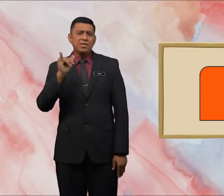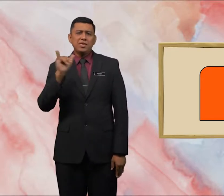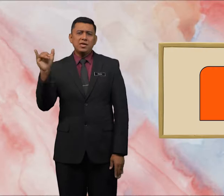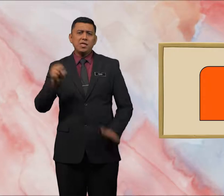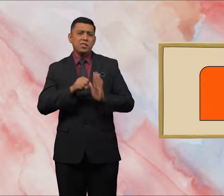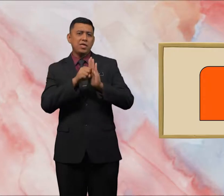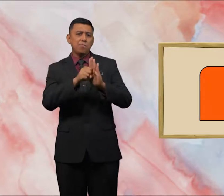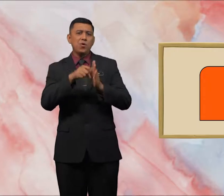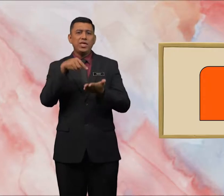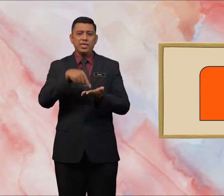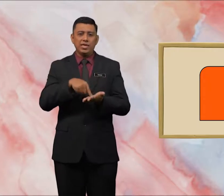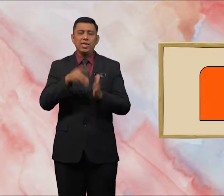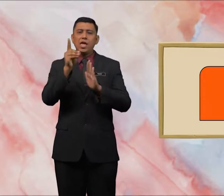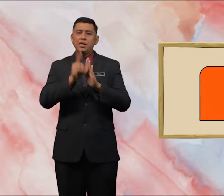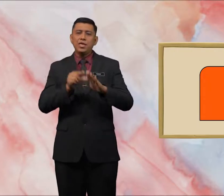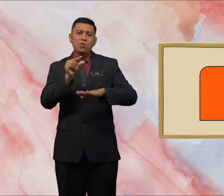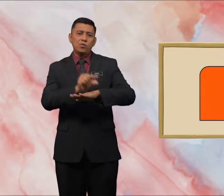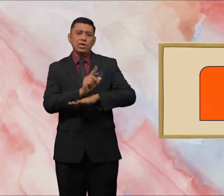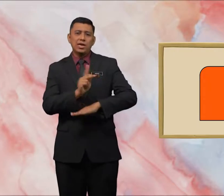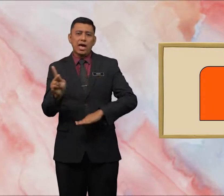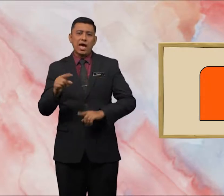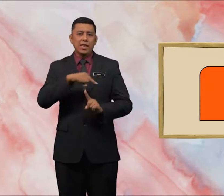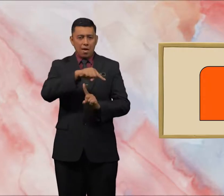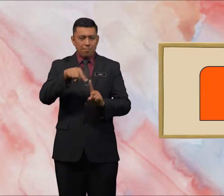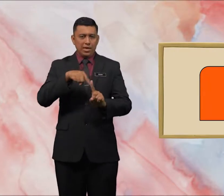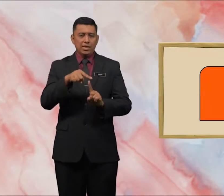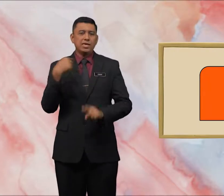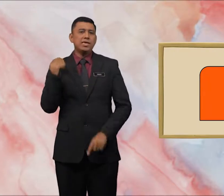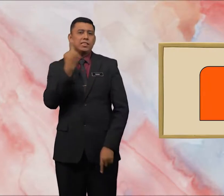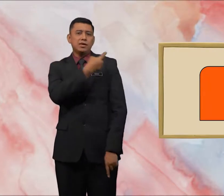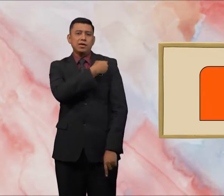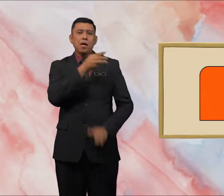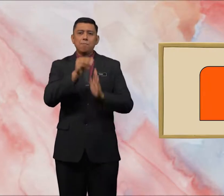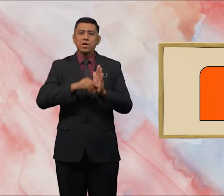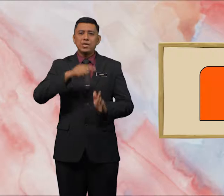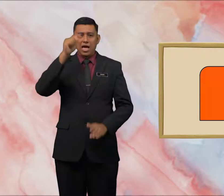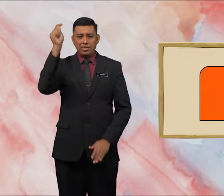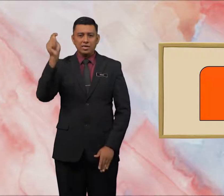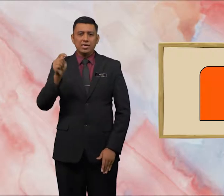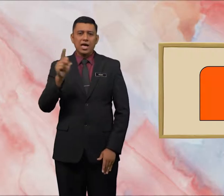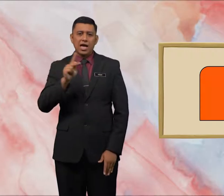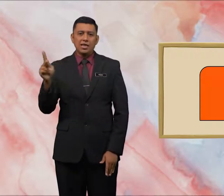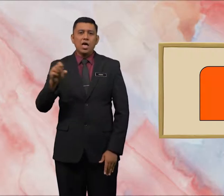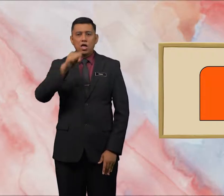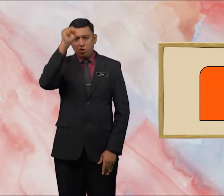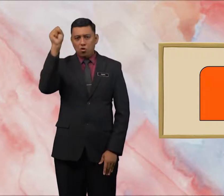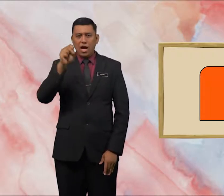Biasanya simbol ini digunakan bila kita menanyakan